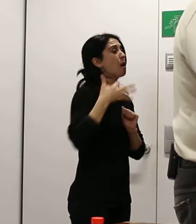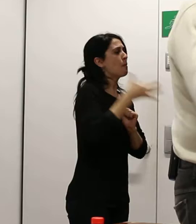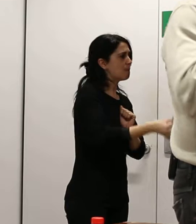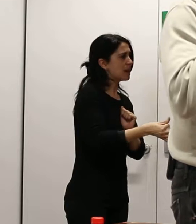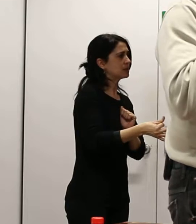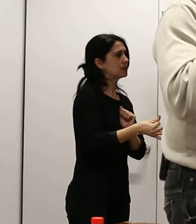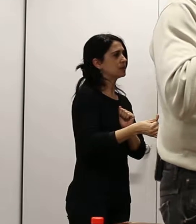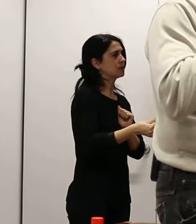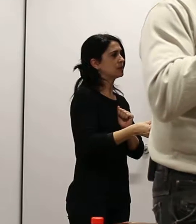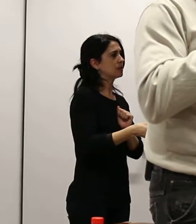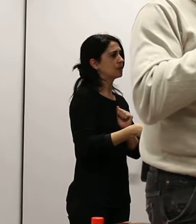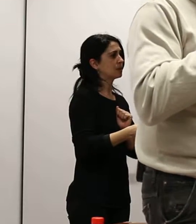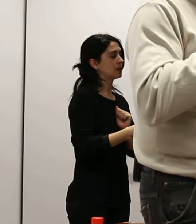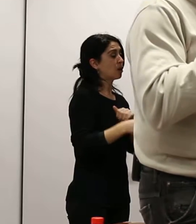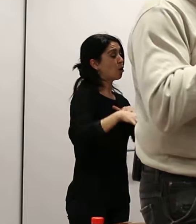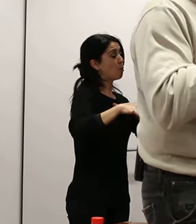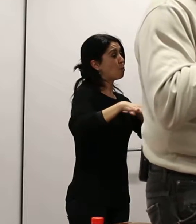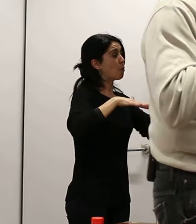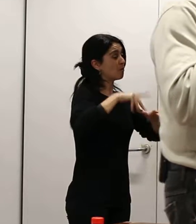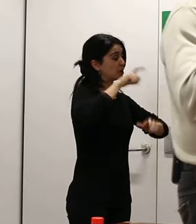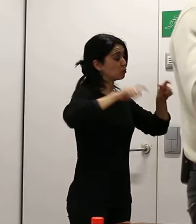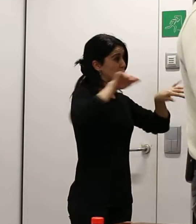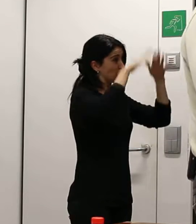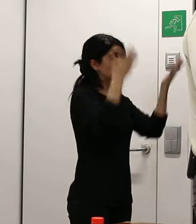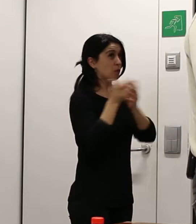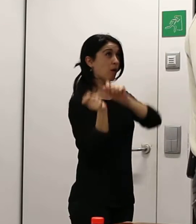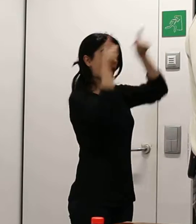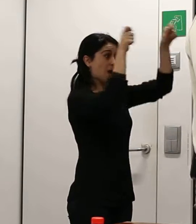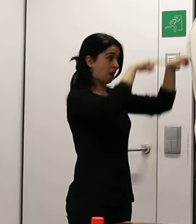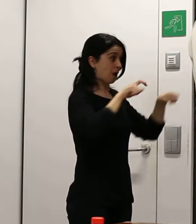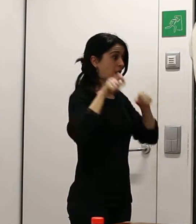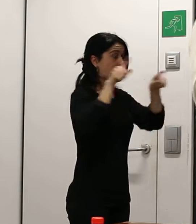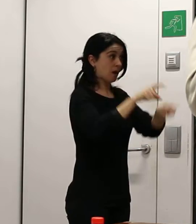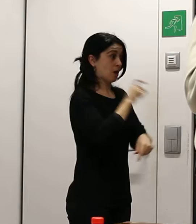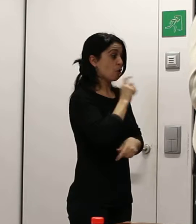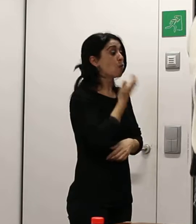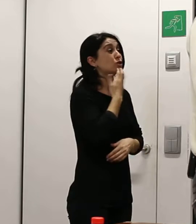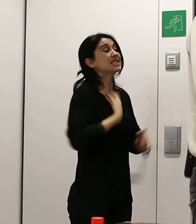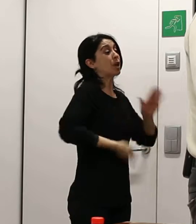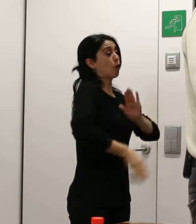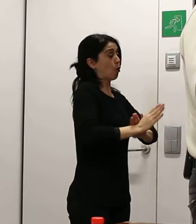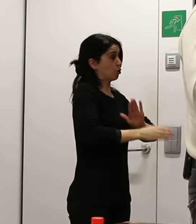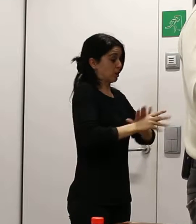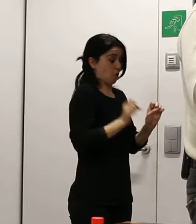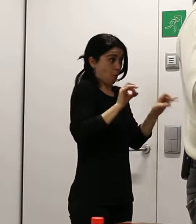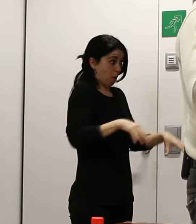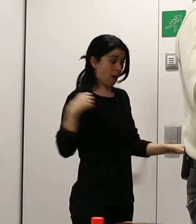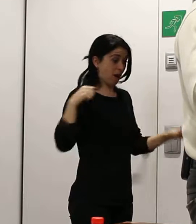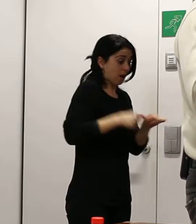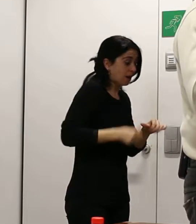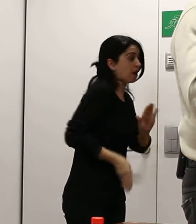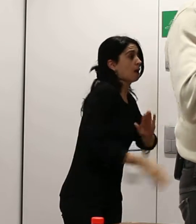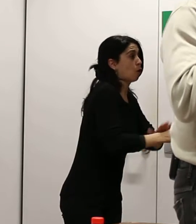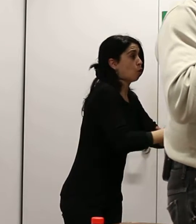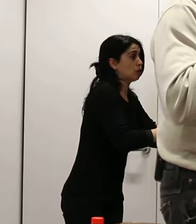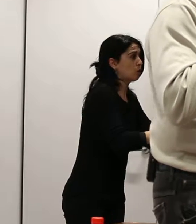masas y migratorios que prevé de continuar con esta tendencia, ¿vale? De continuar, como estamos haciendo, con el